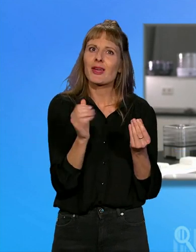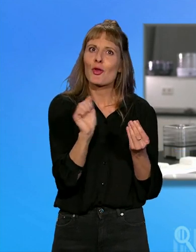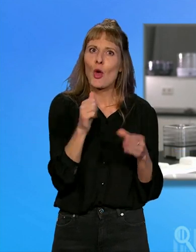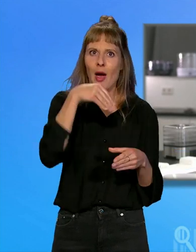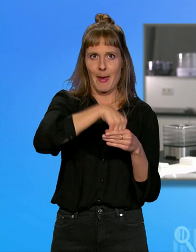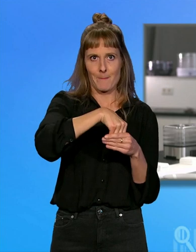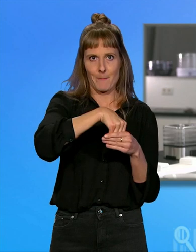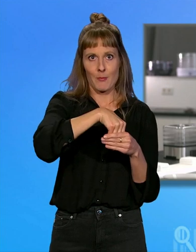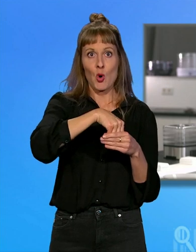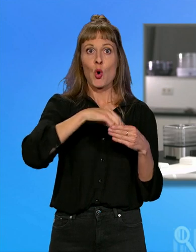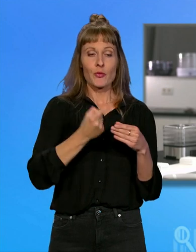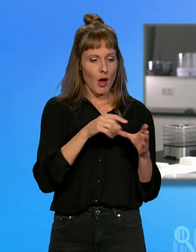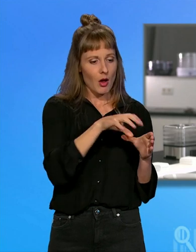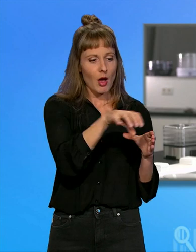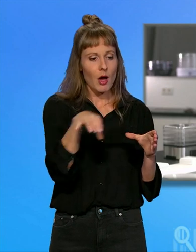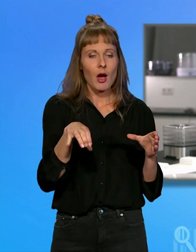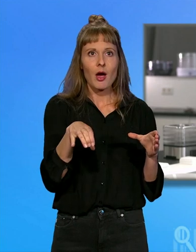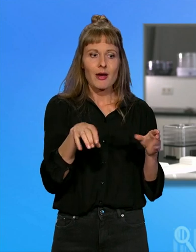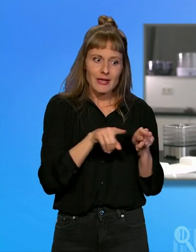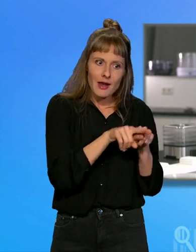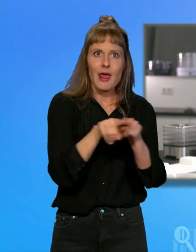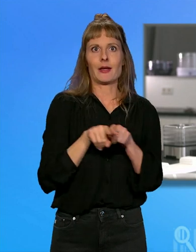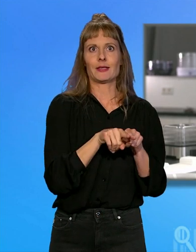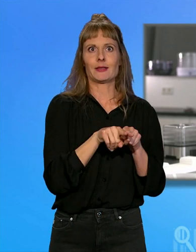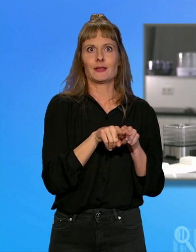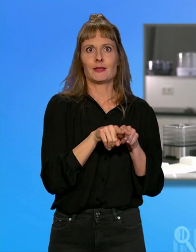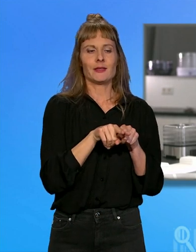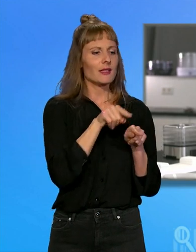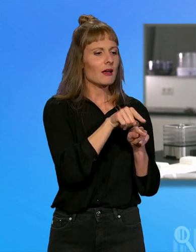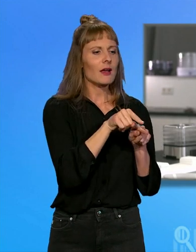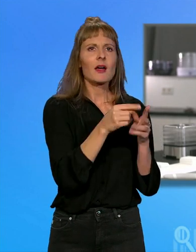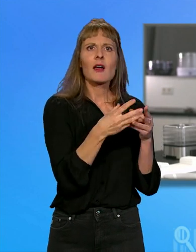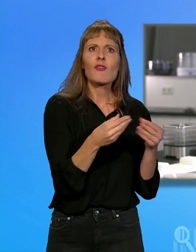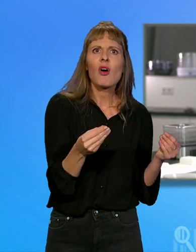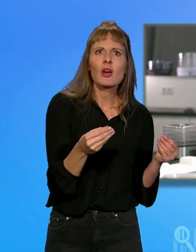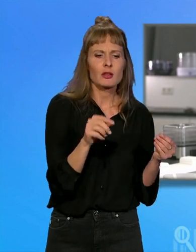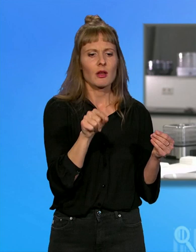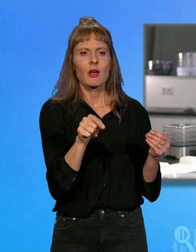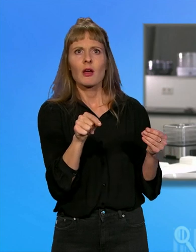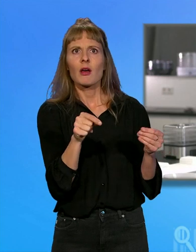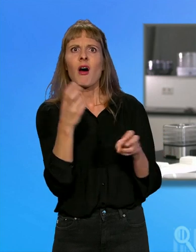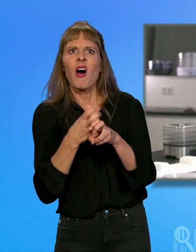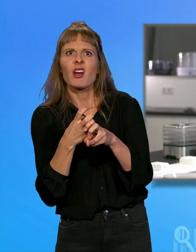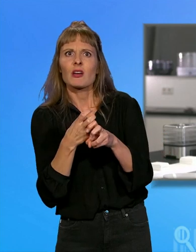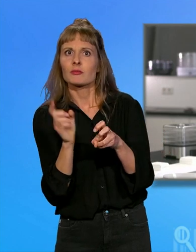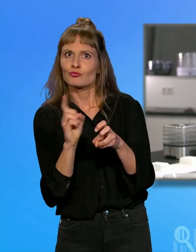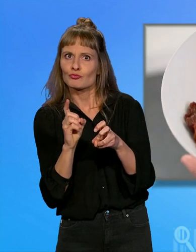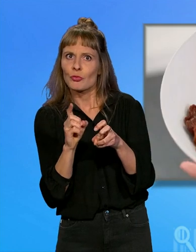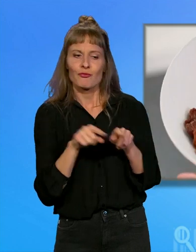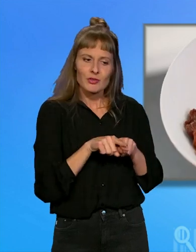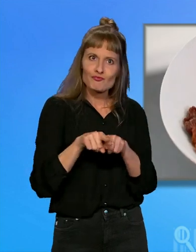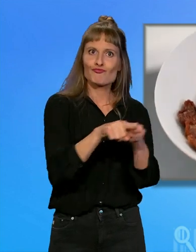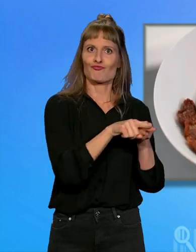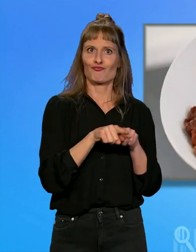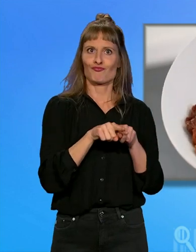auch gleichmäßig gedörrt. Also da habe ich dann nicht am Ende sehr trocken und sehr feucht, sondern alles ist schön gleichmäßig. Das sieht